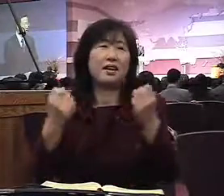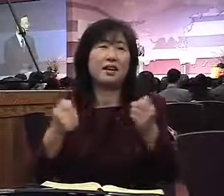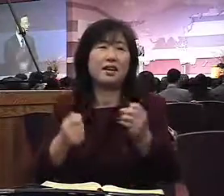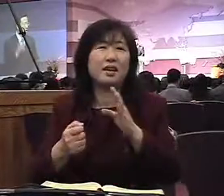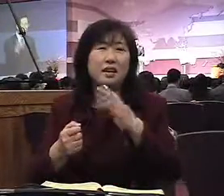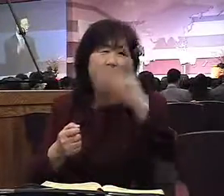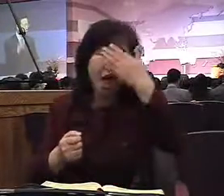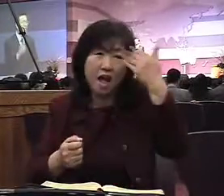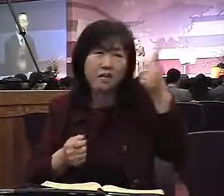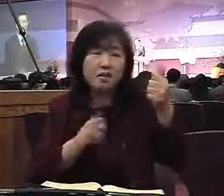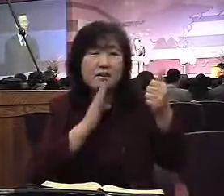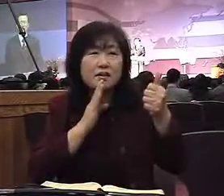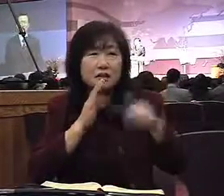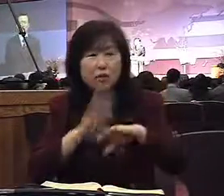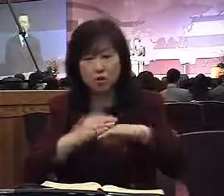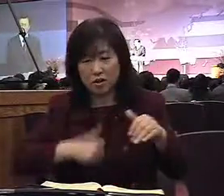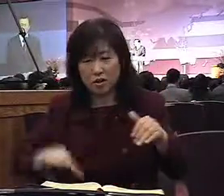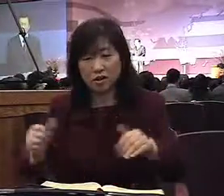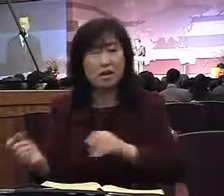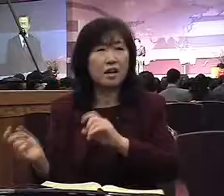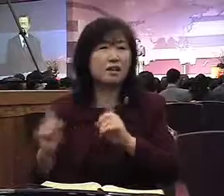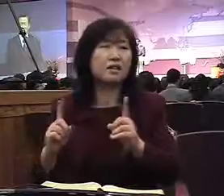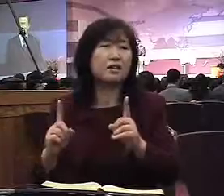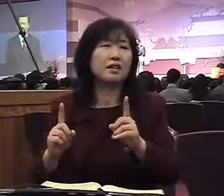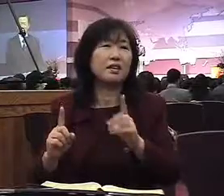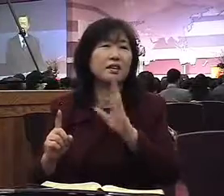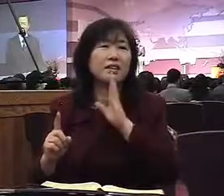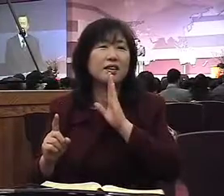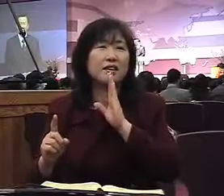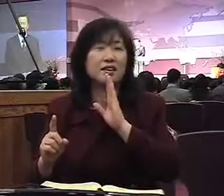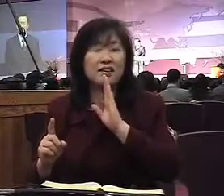왜요? 손자를 살렸어요.